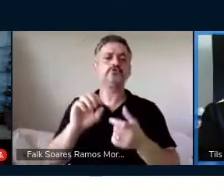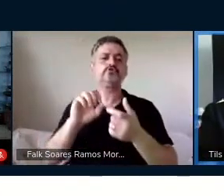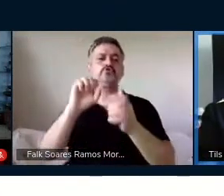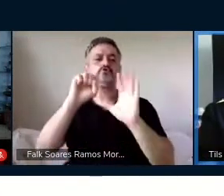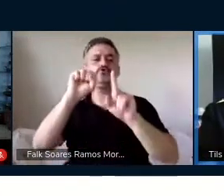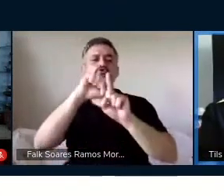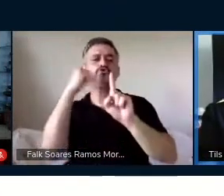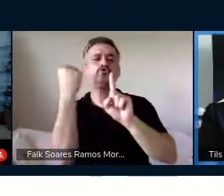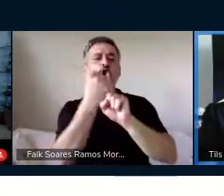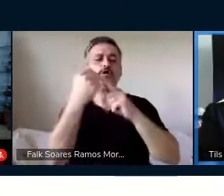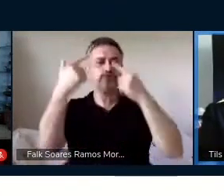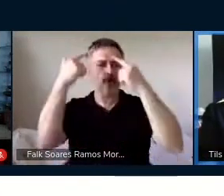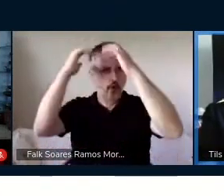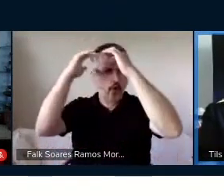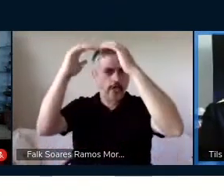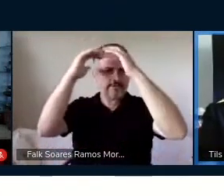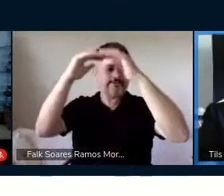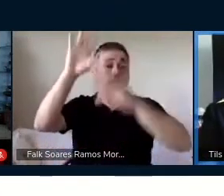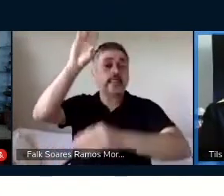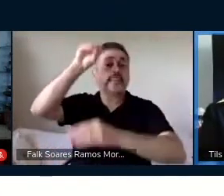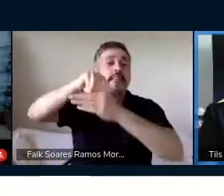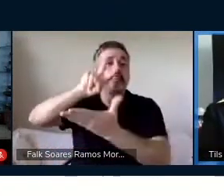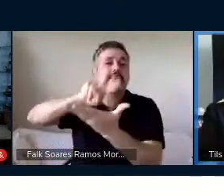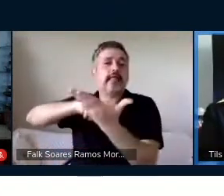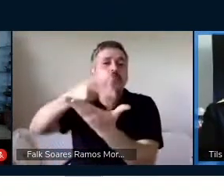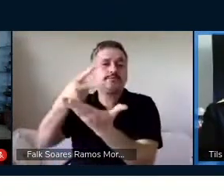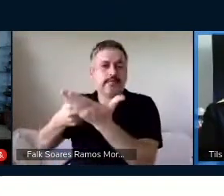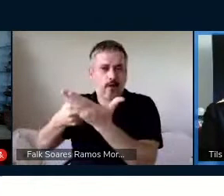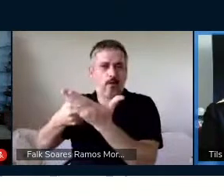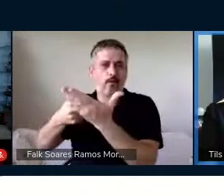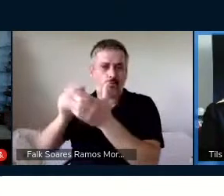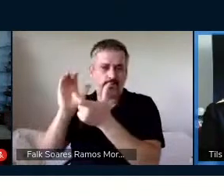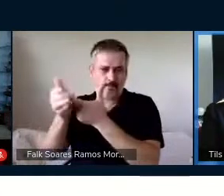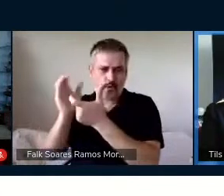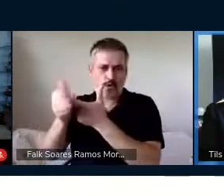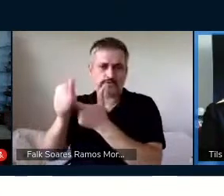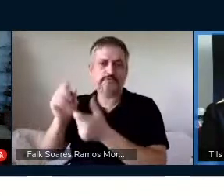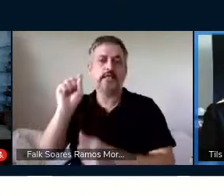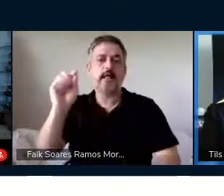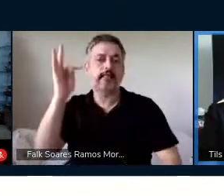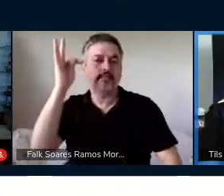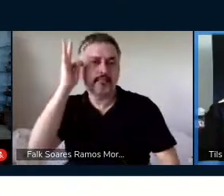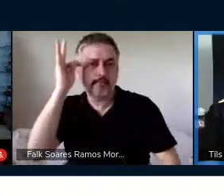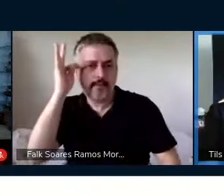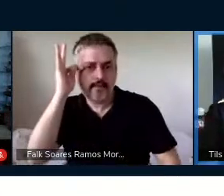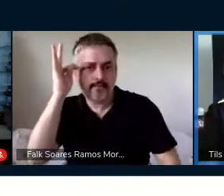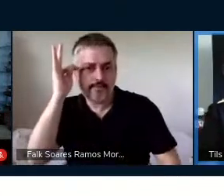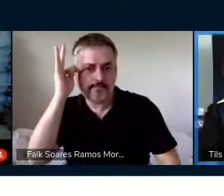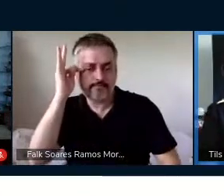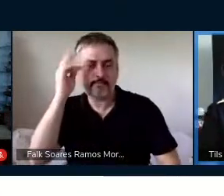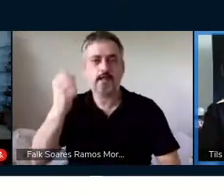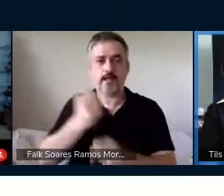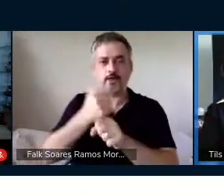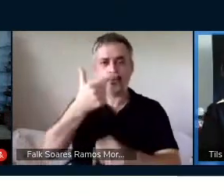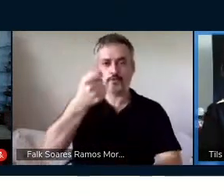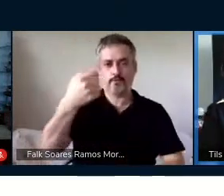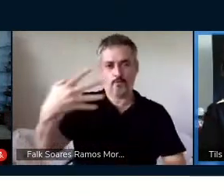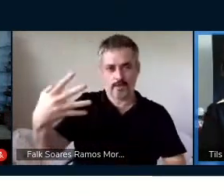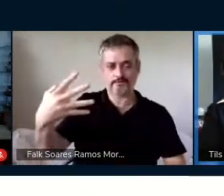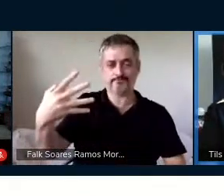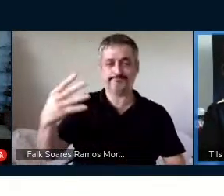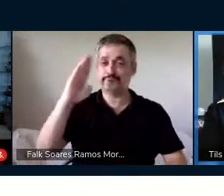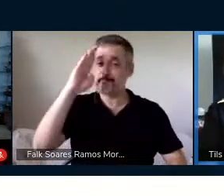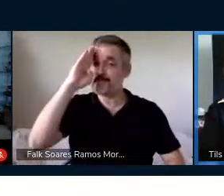1999, e a teoria sociocognitiva de Rita Termemann, que ela pesquisa mais a terminologia no âmbito da